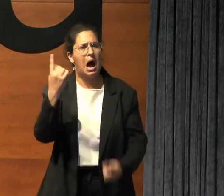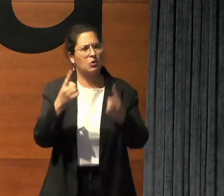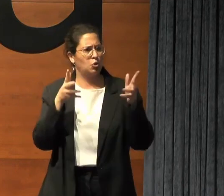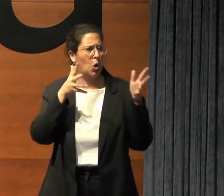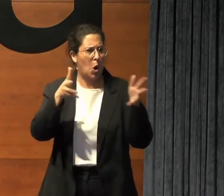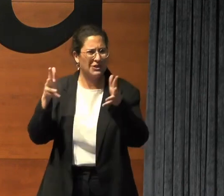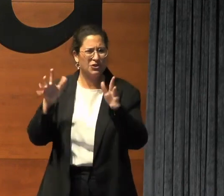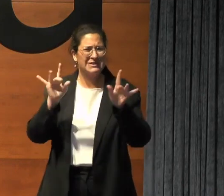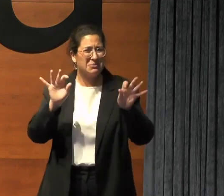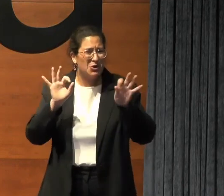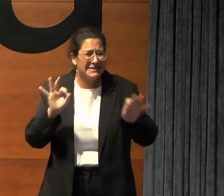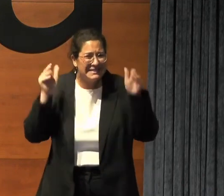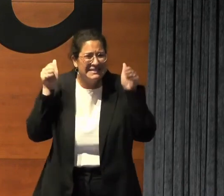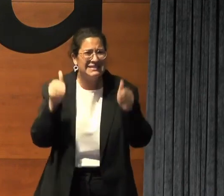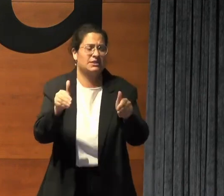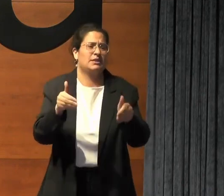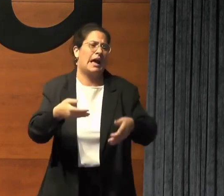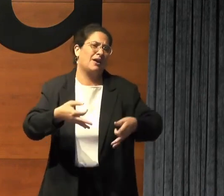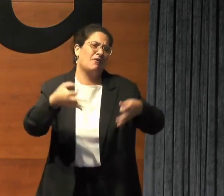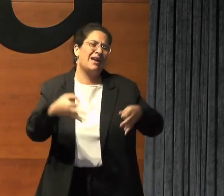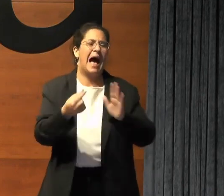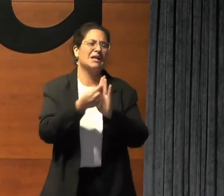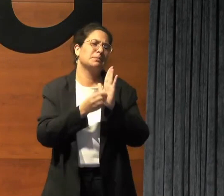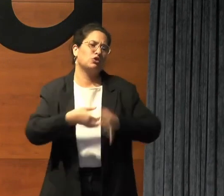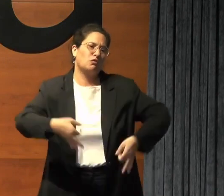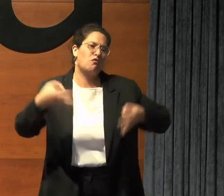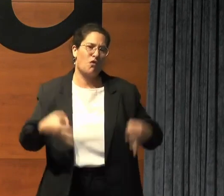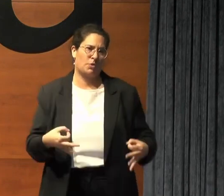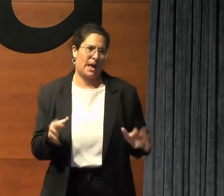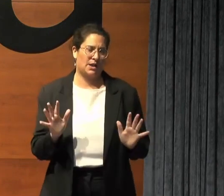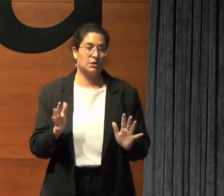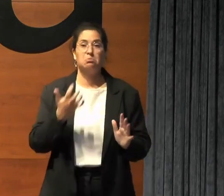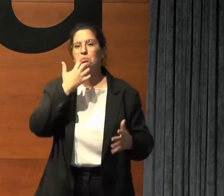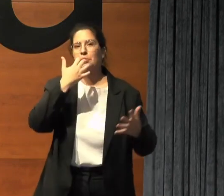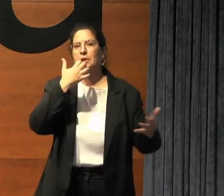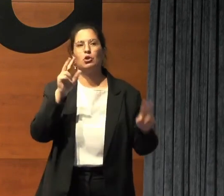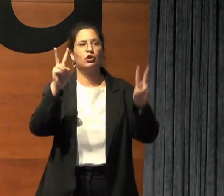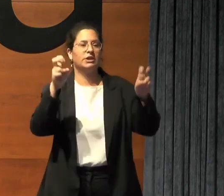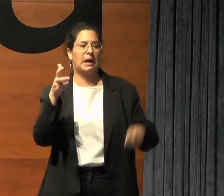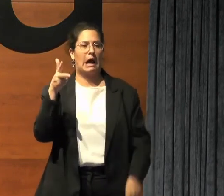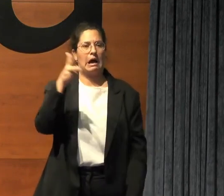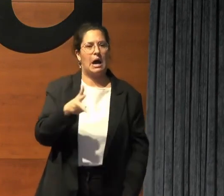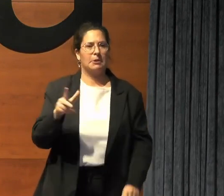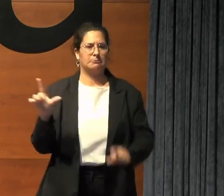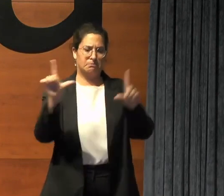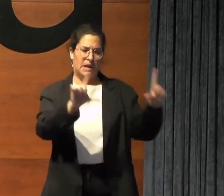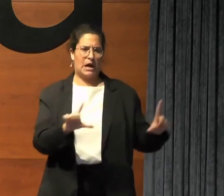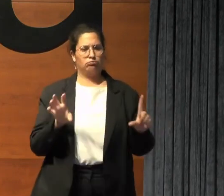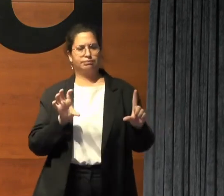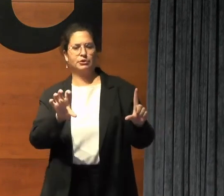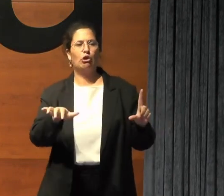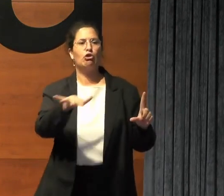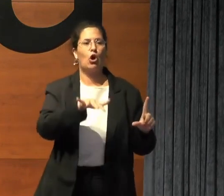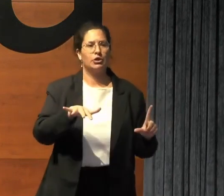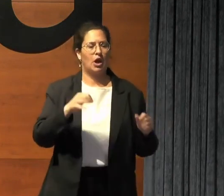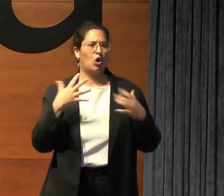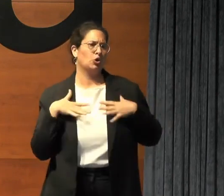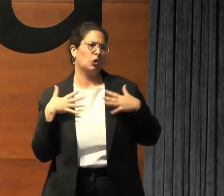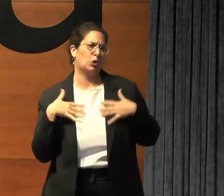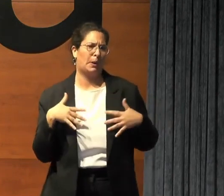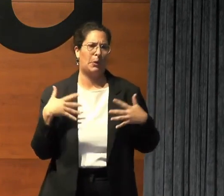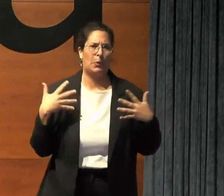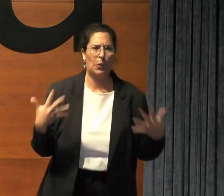signos en televisión, alguna que otra investigación, alguna que otra recomendación, pero aspectos que recogen más aspectos formales,